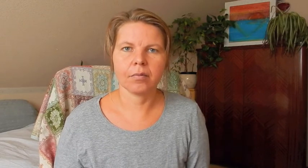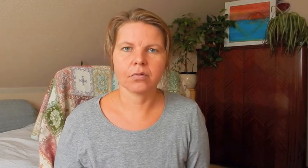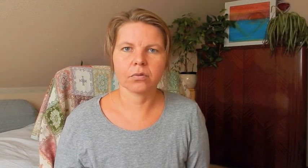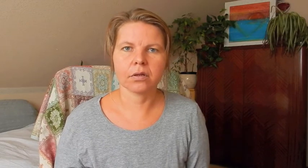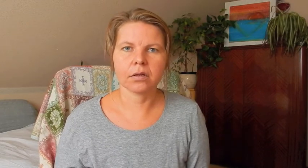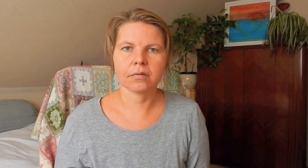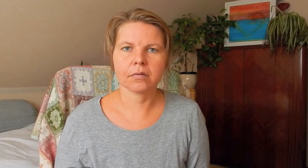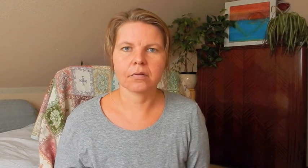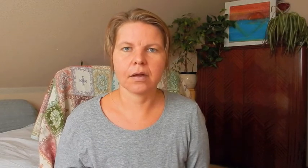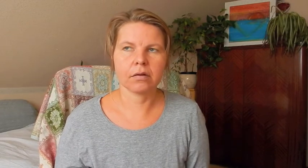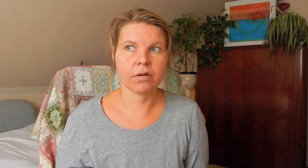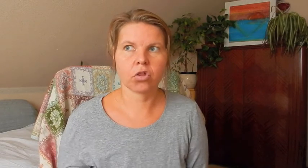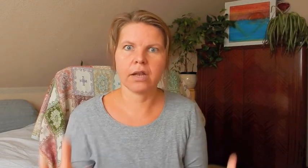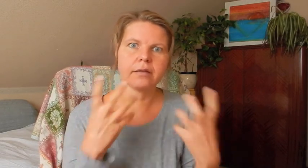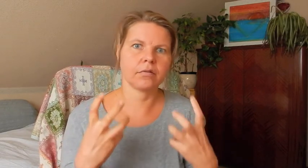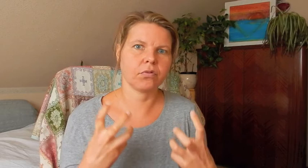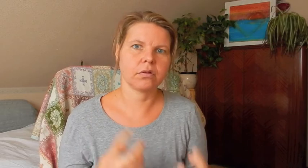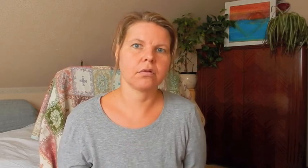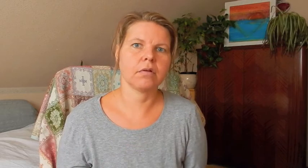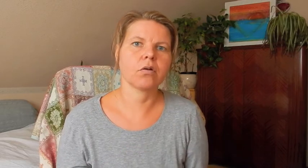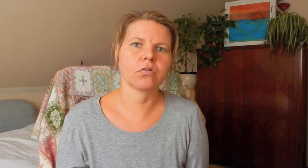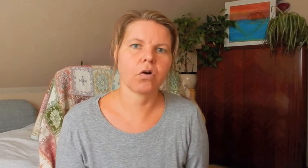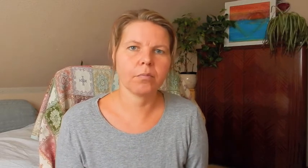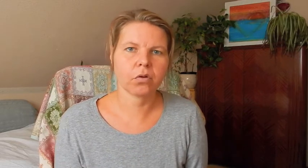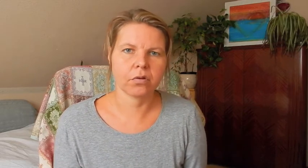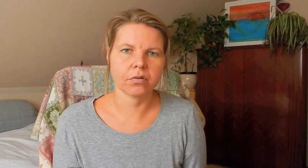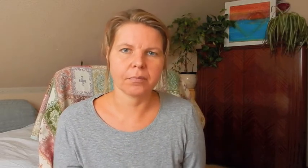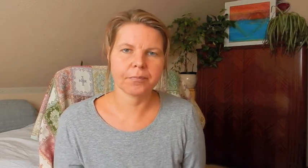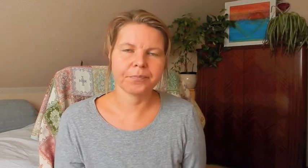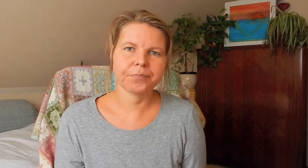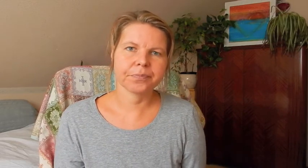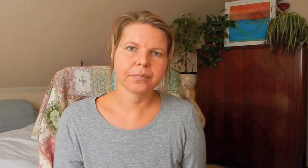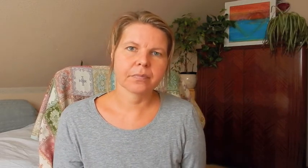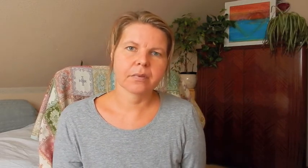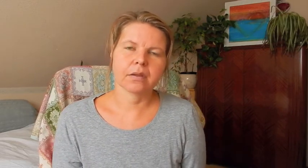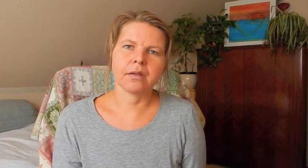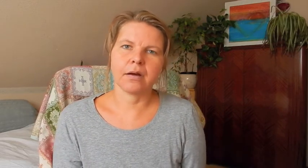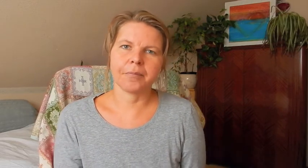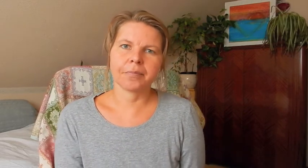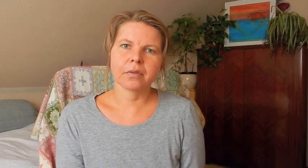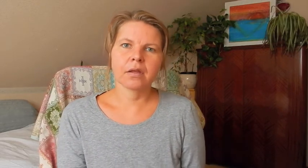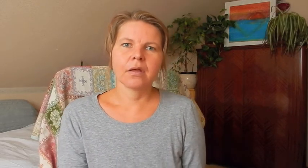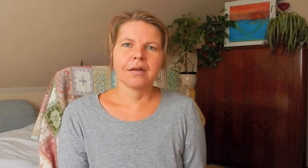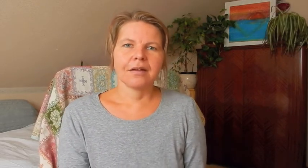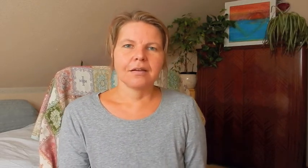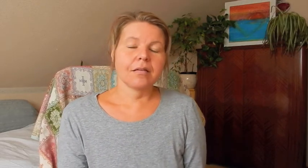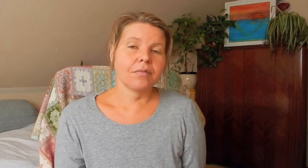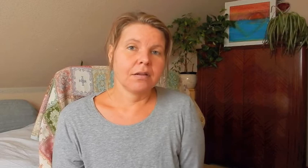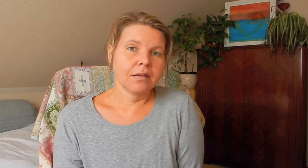habe, so, ne, dass da irgendwas Schlechtes von außen kommen könnte. Ja, das waren